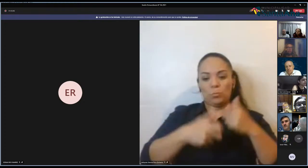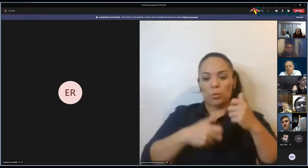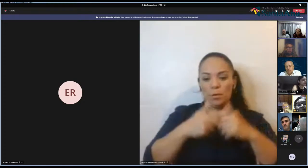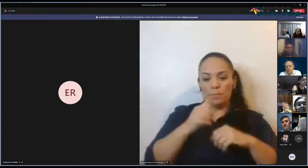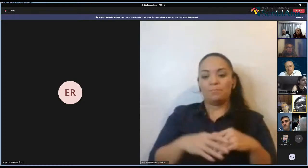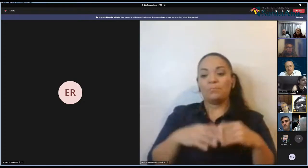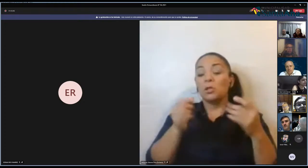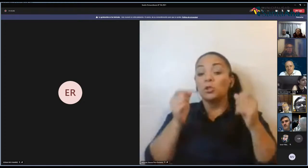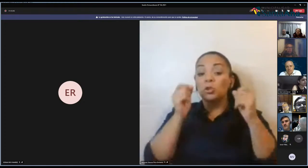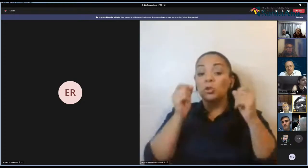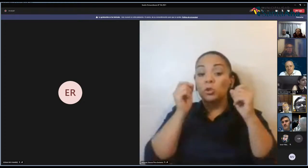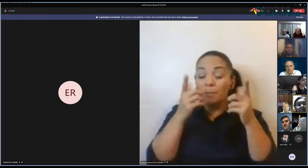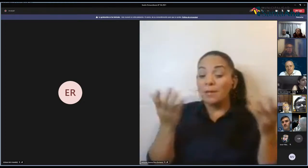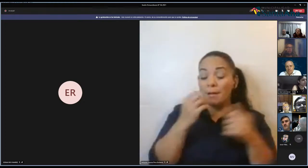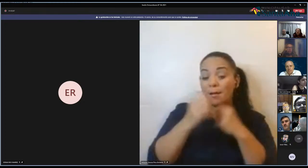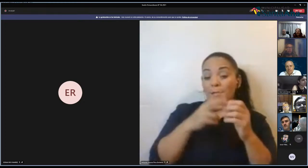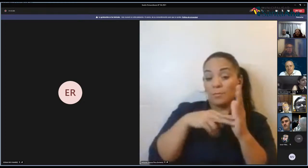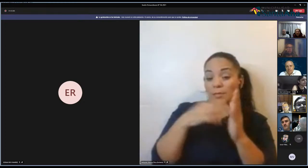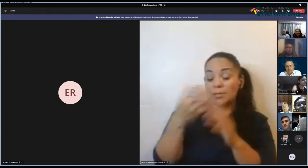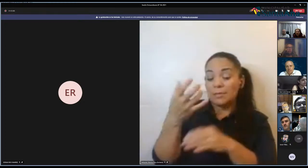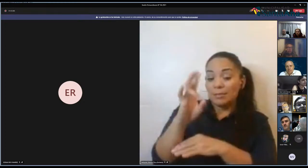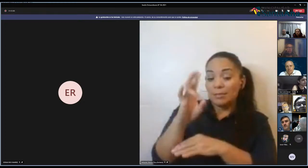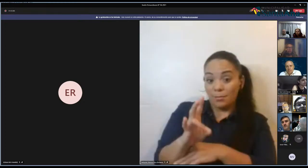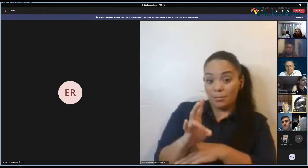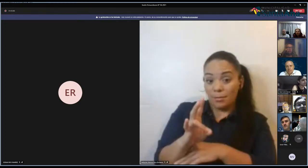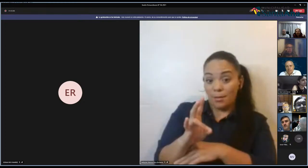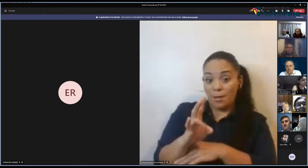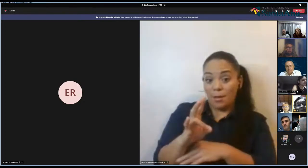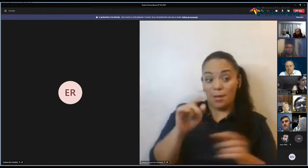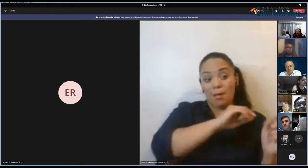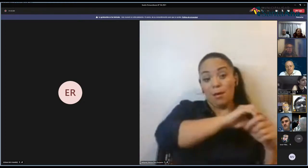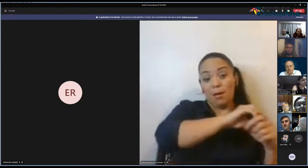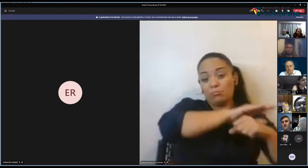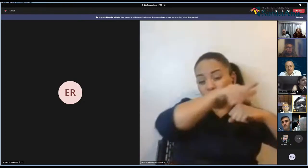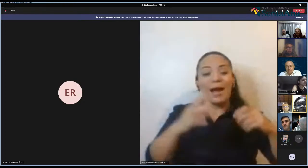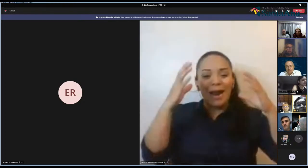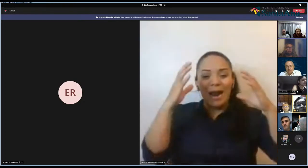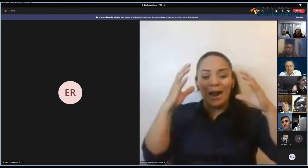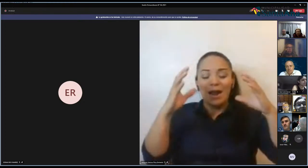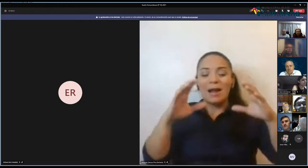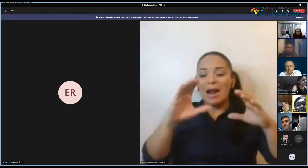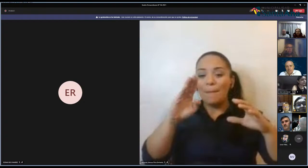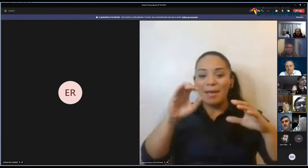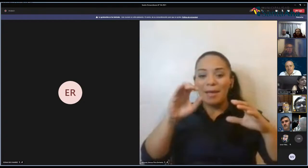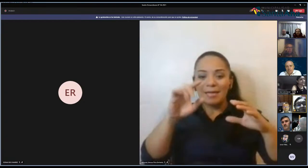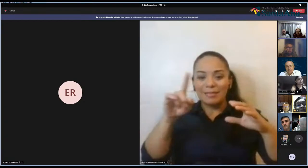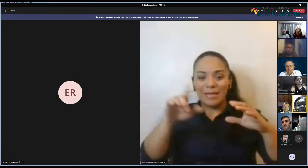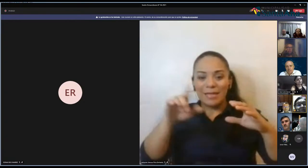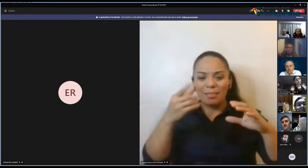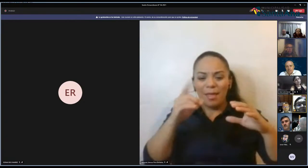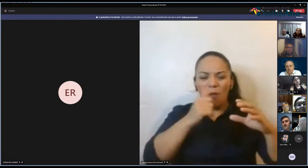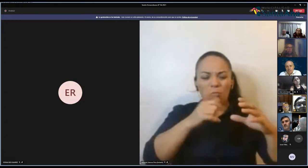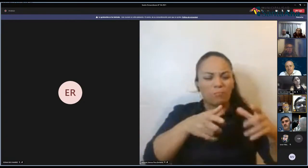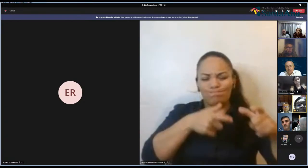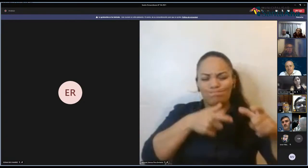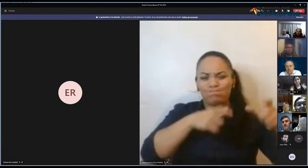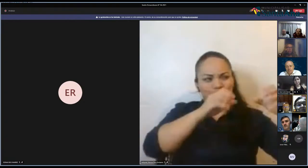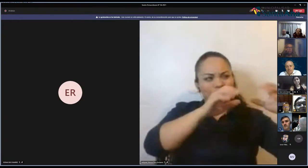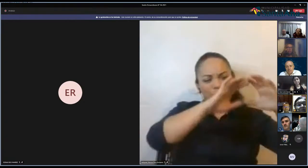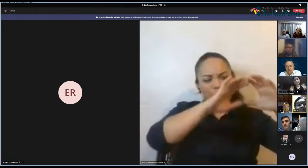nosotros en el 2017 que se vino esta cabeza de agua que fue algo exagerado y nosotros nos tomó por